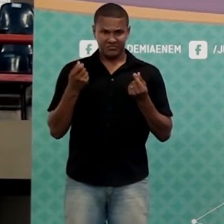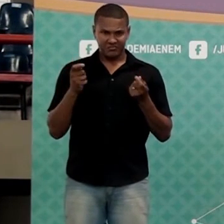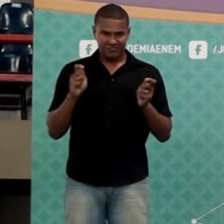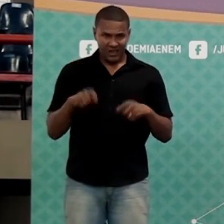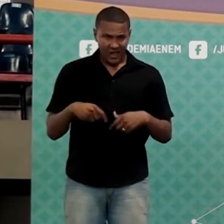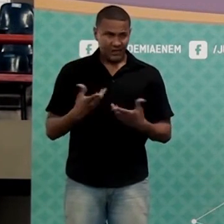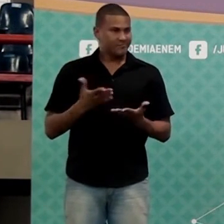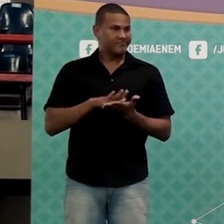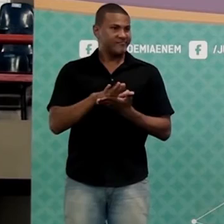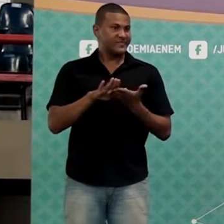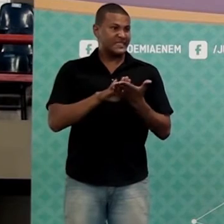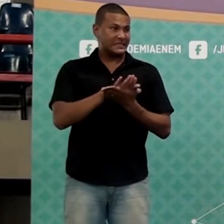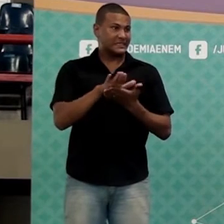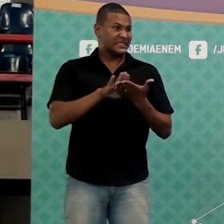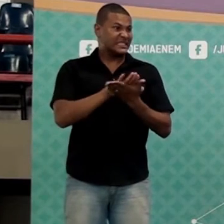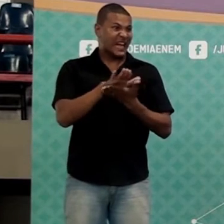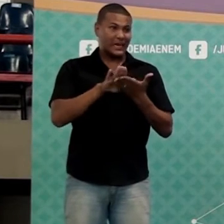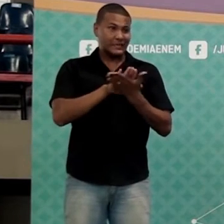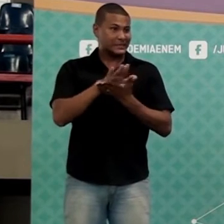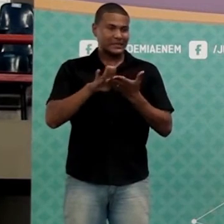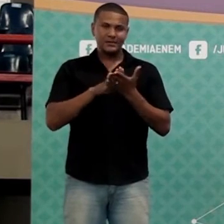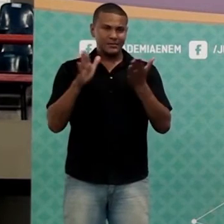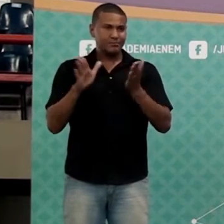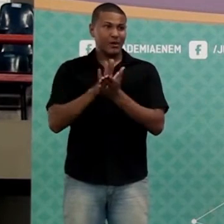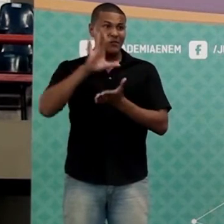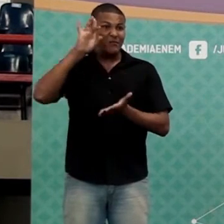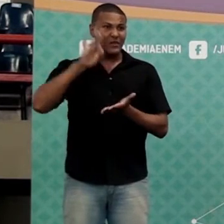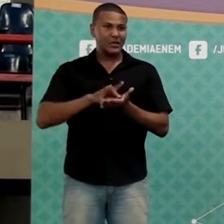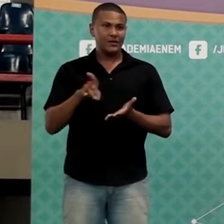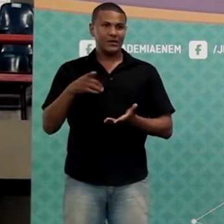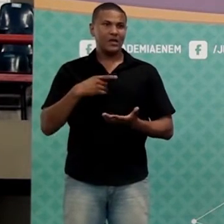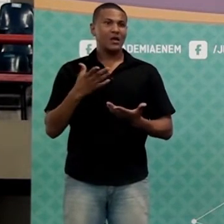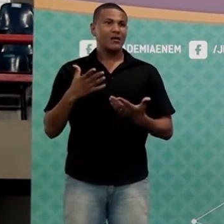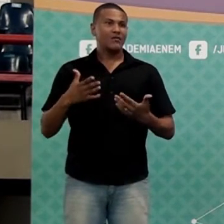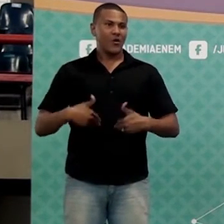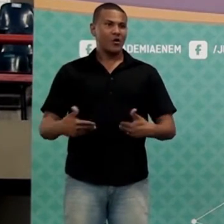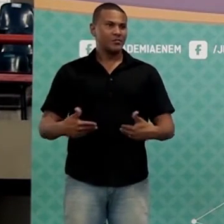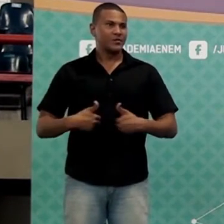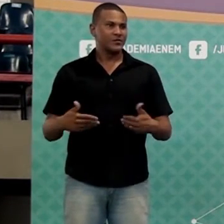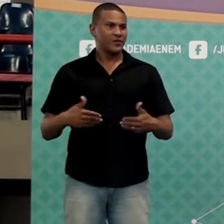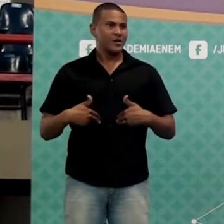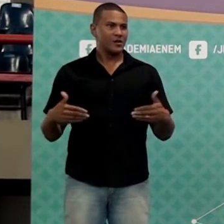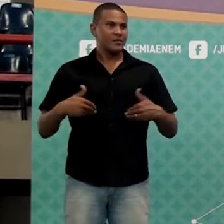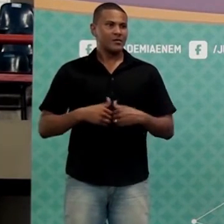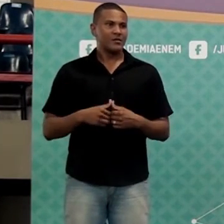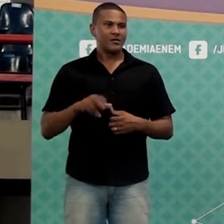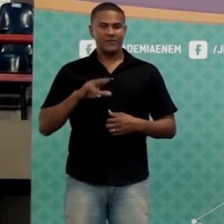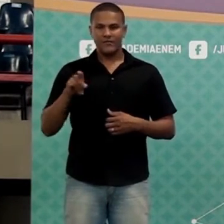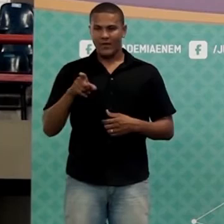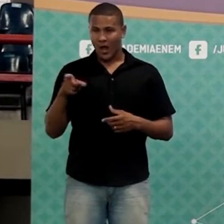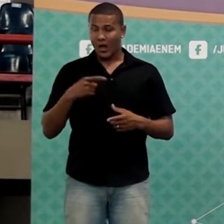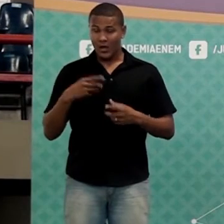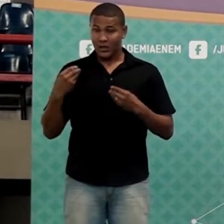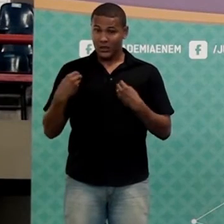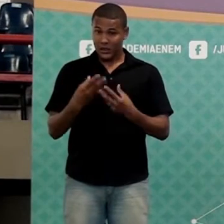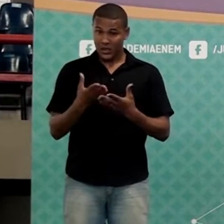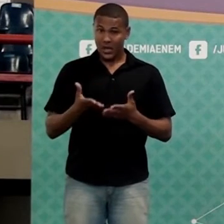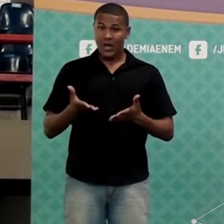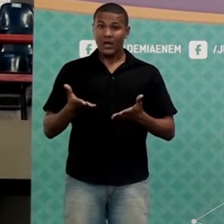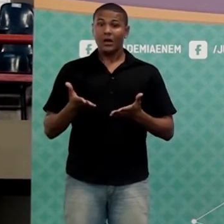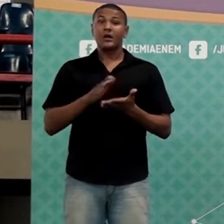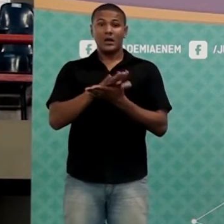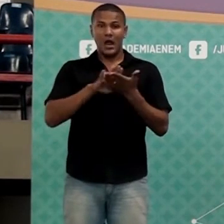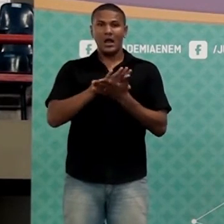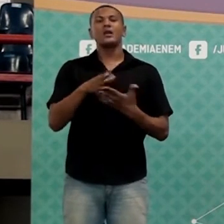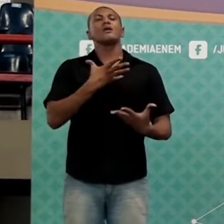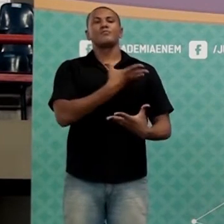Nada. Não vai ter nada não, meu amor. Vai ter filho. Ele vai deixar para os filhos dele nada. E vários meninos para dividir